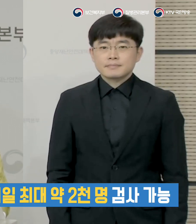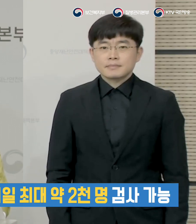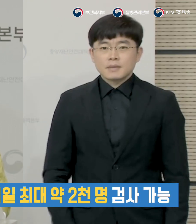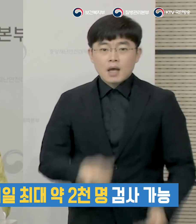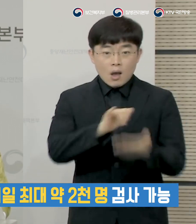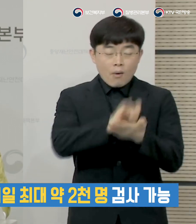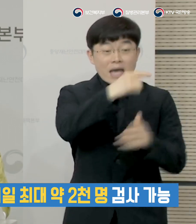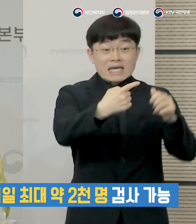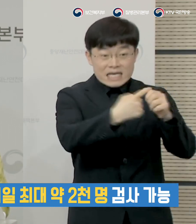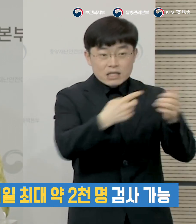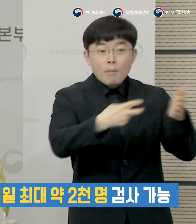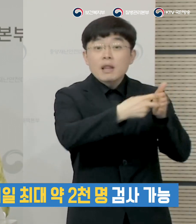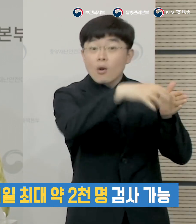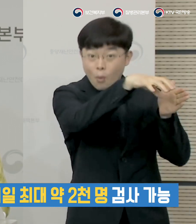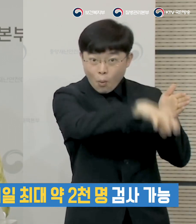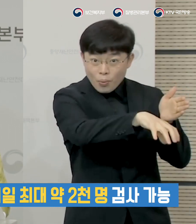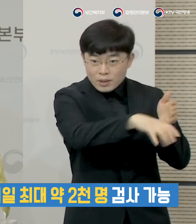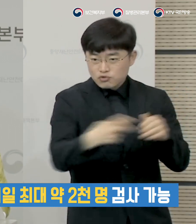제1여객터미널과